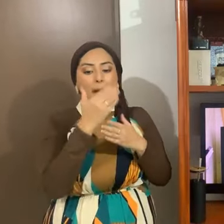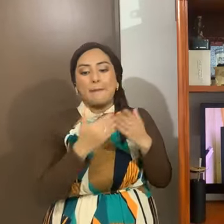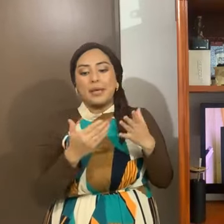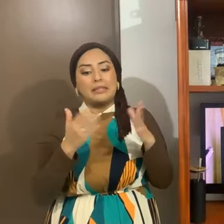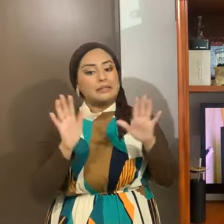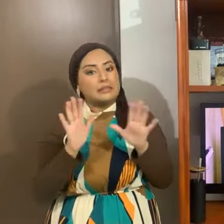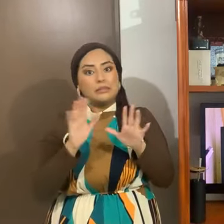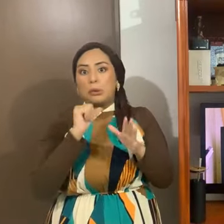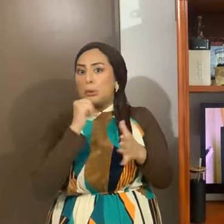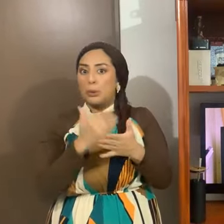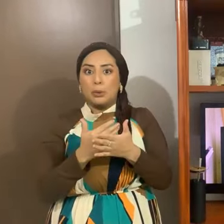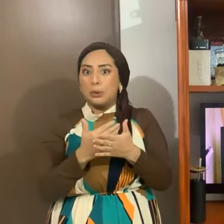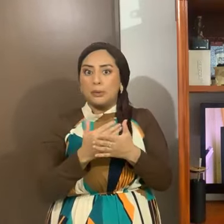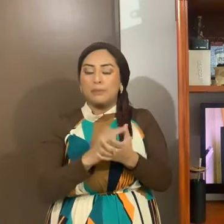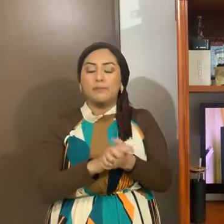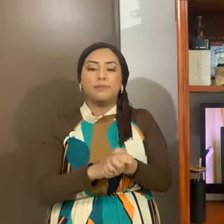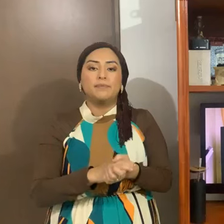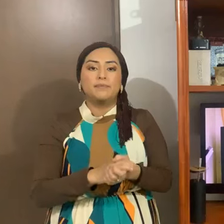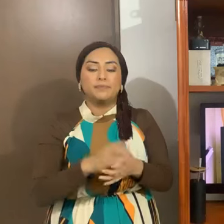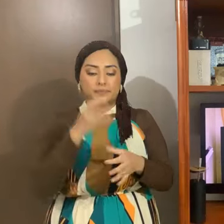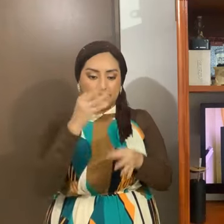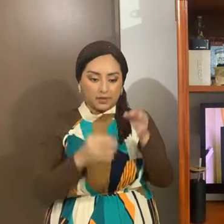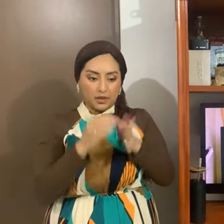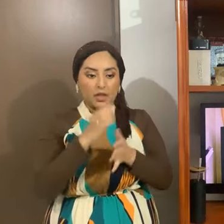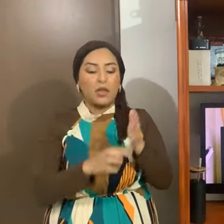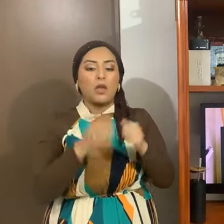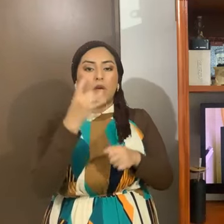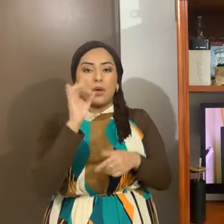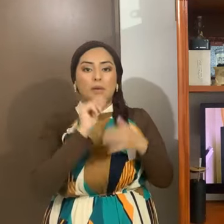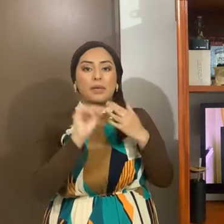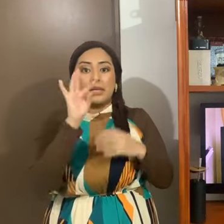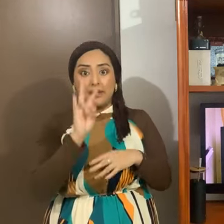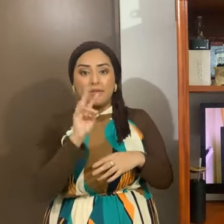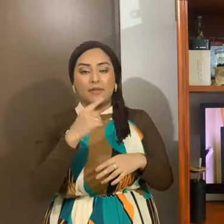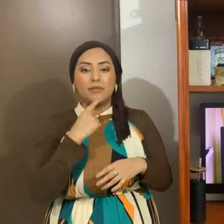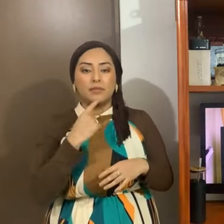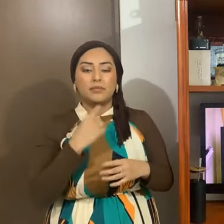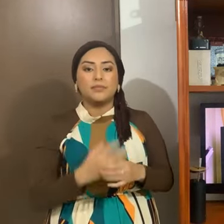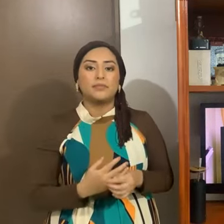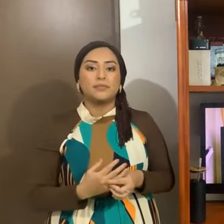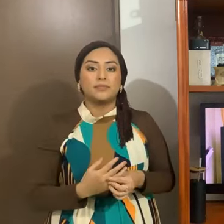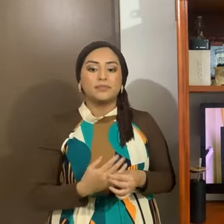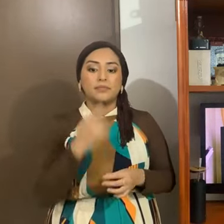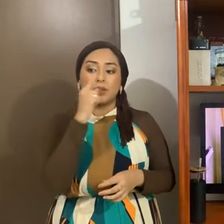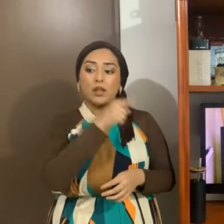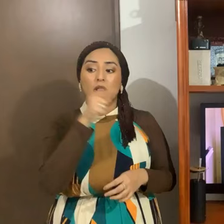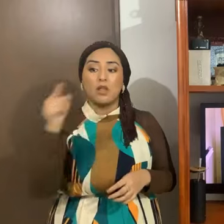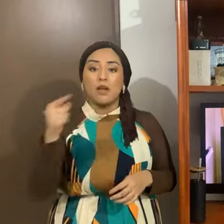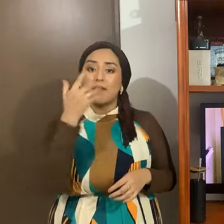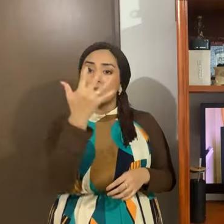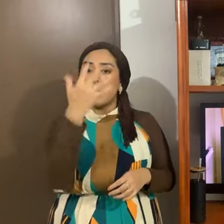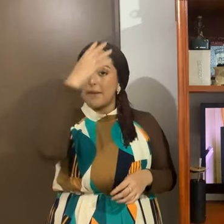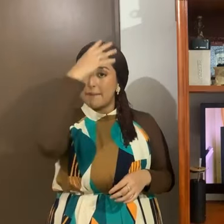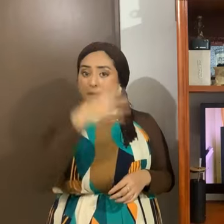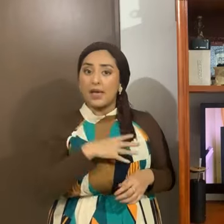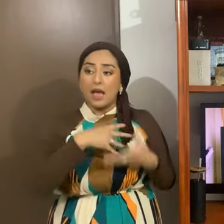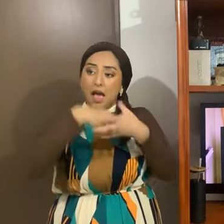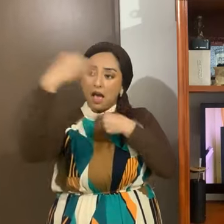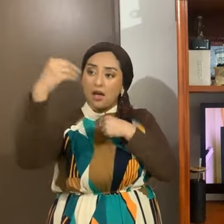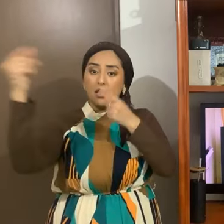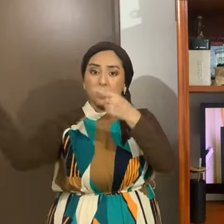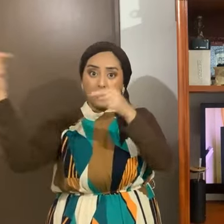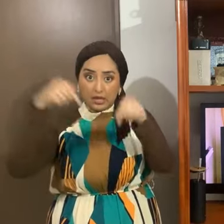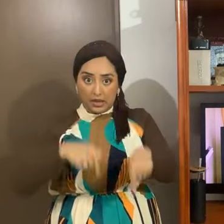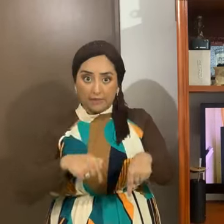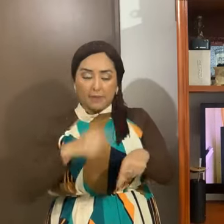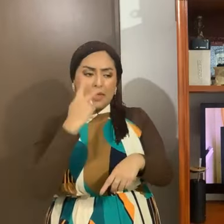costumbres que no son buenas. Jueces 18, verso 7, dice: aquellos 5 hombres salieron y vinieron a